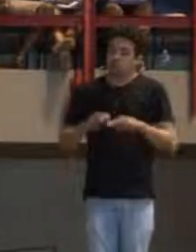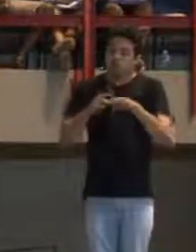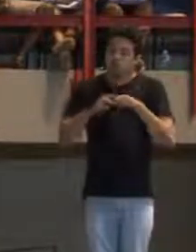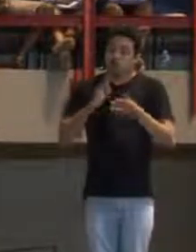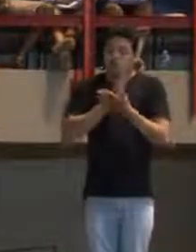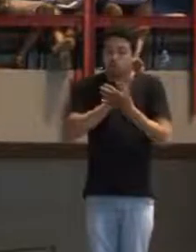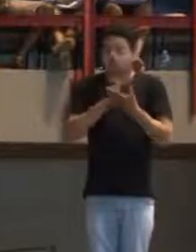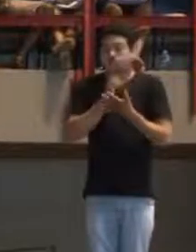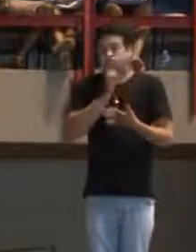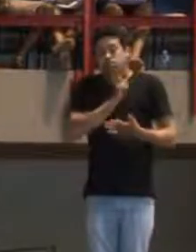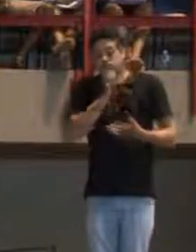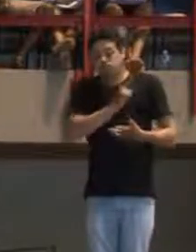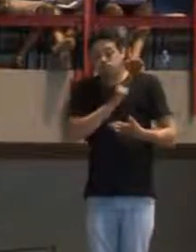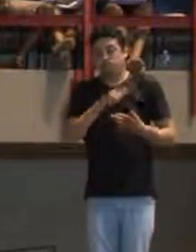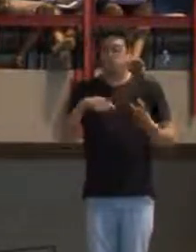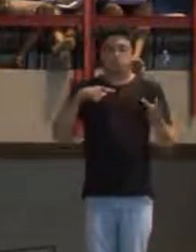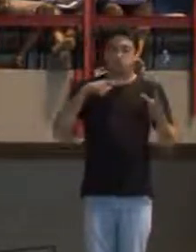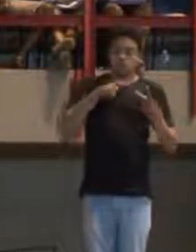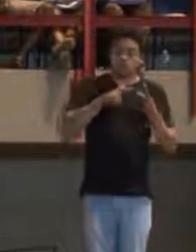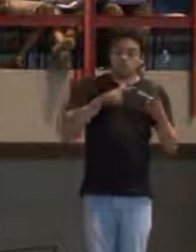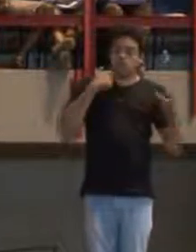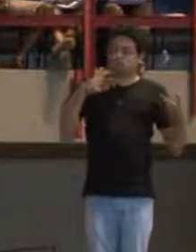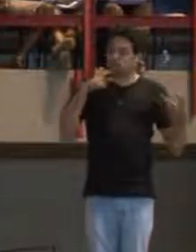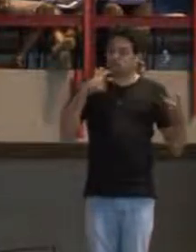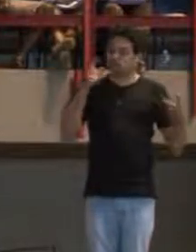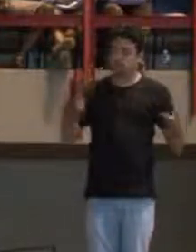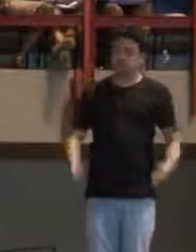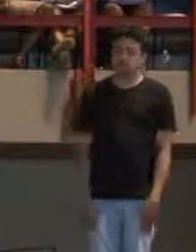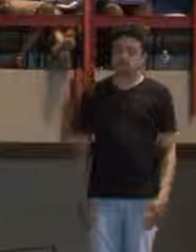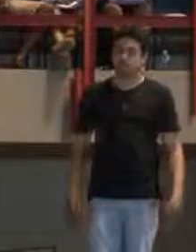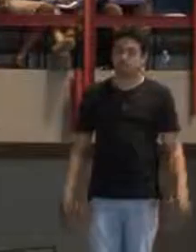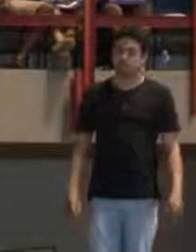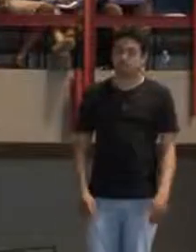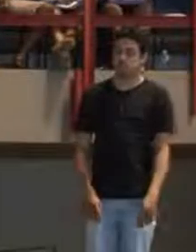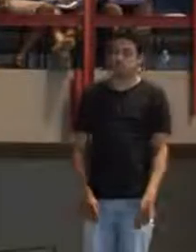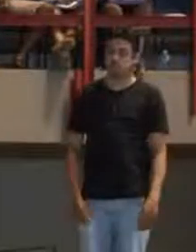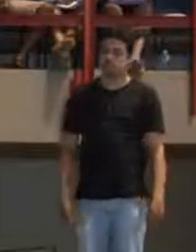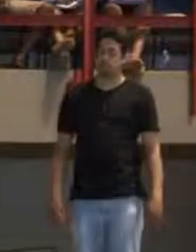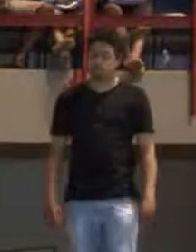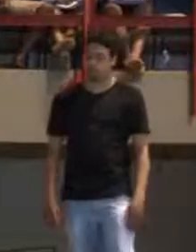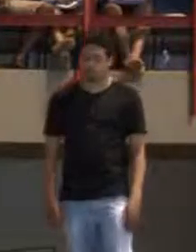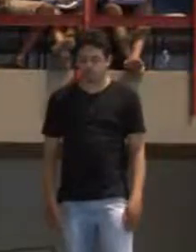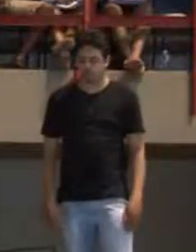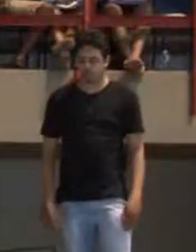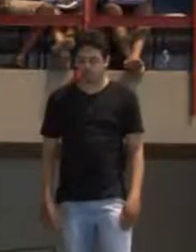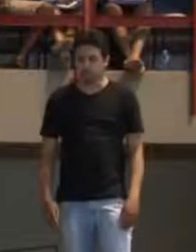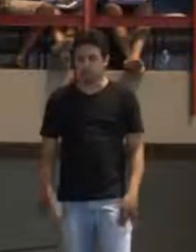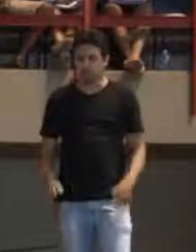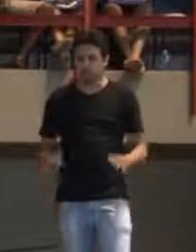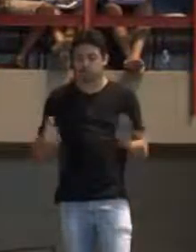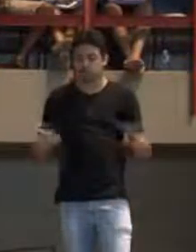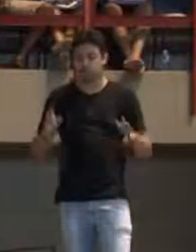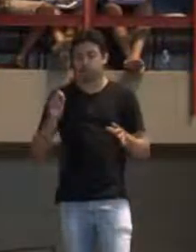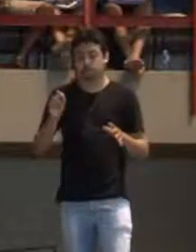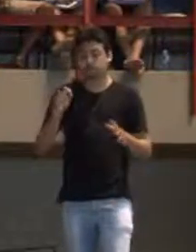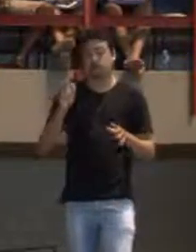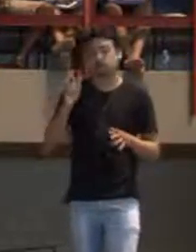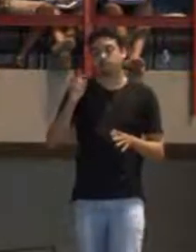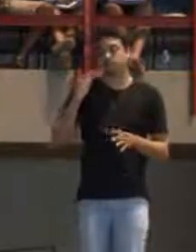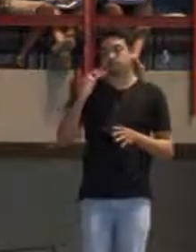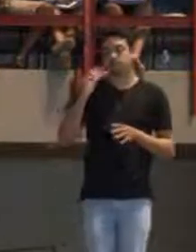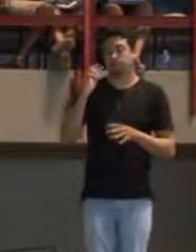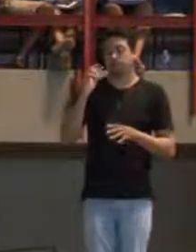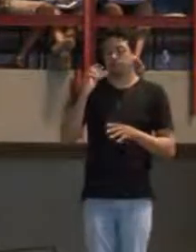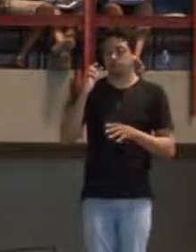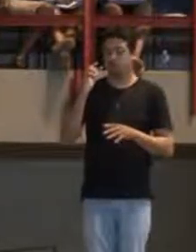daí se concretizou, outra parte não. Primeira informação importante sobre o hidrogênio. É o